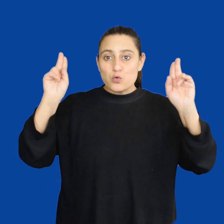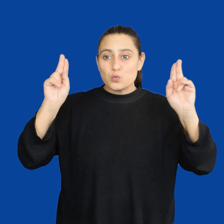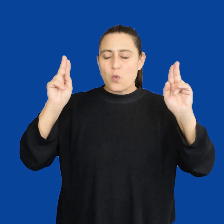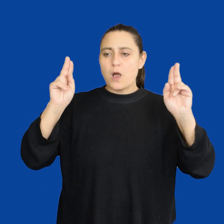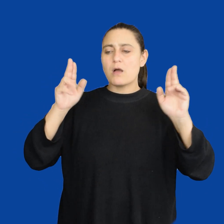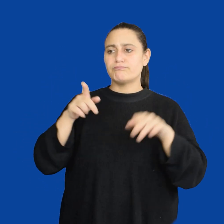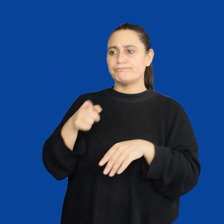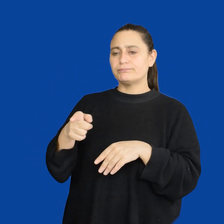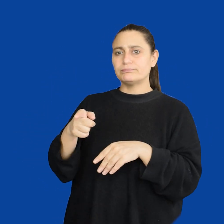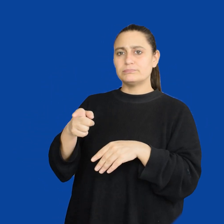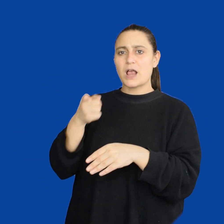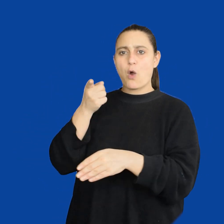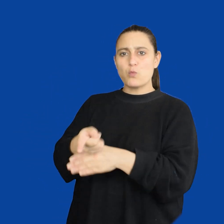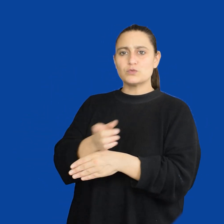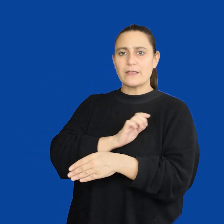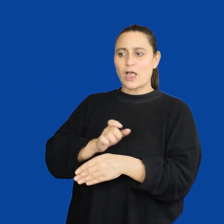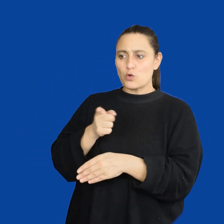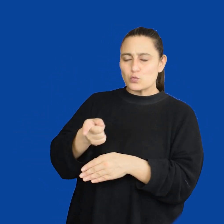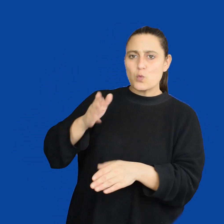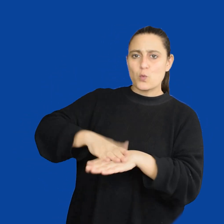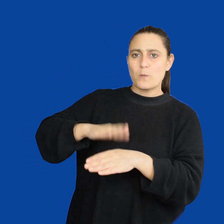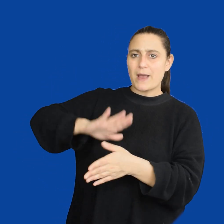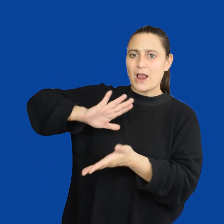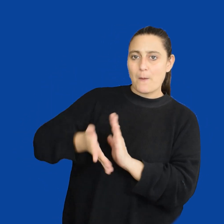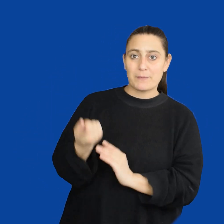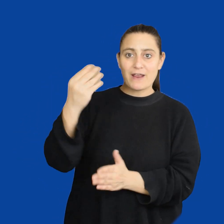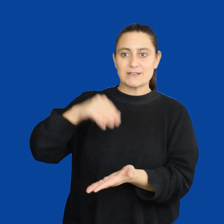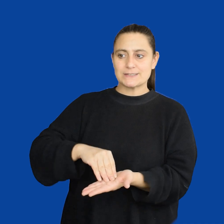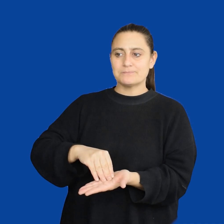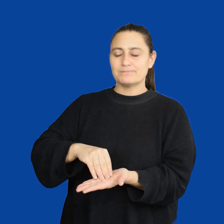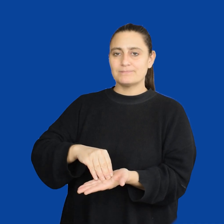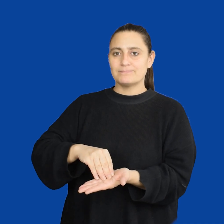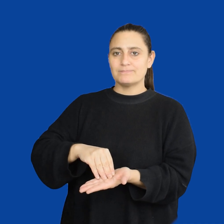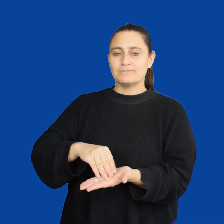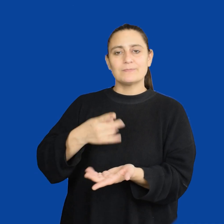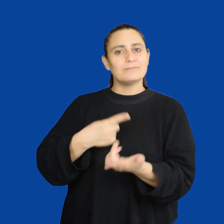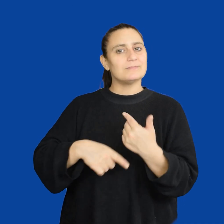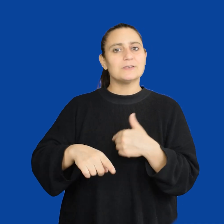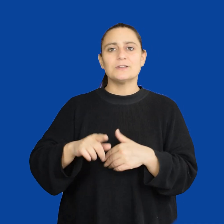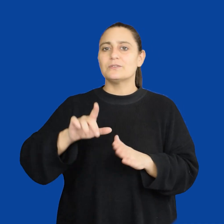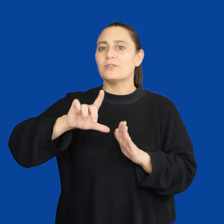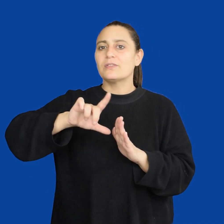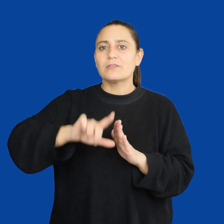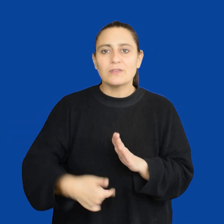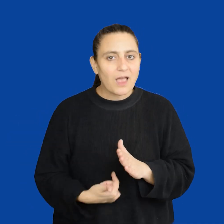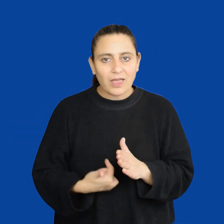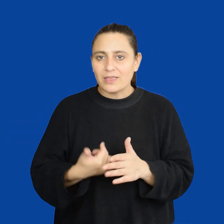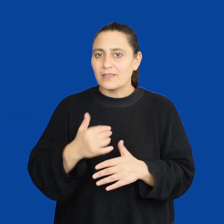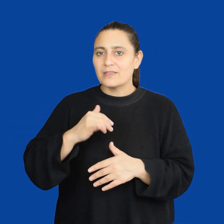las Naciones Unidas persiguieron a un Estado acusado de genocidio por primera vez, superíndice 2. Pero